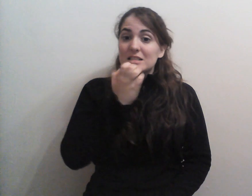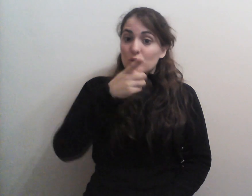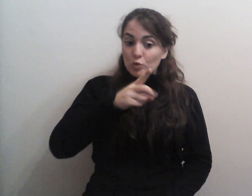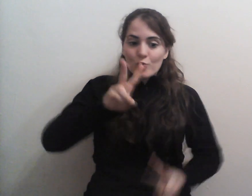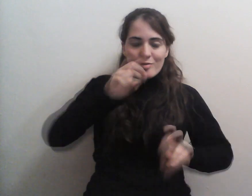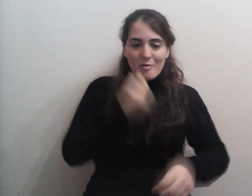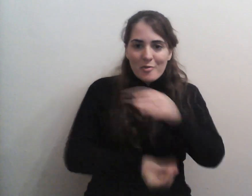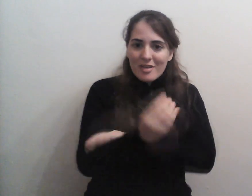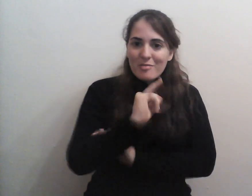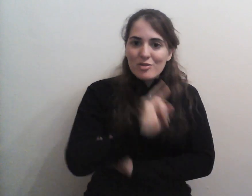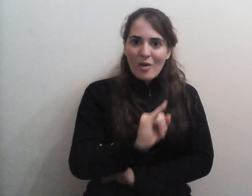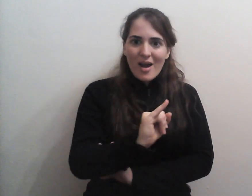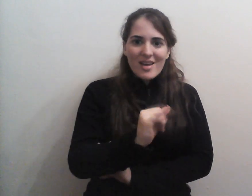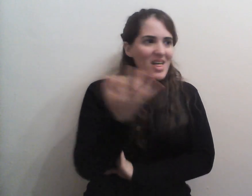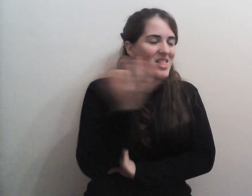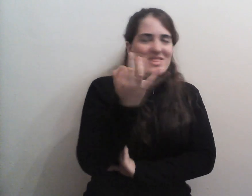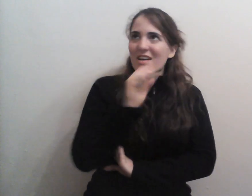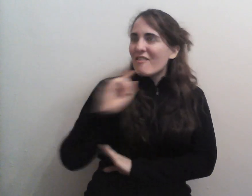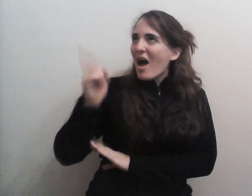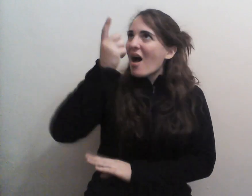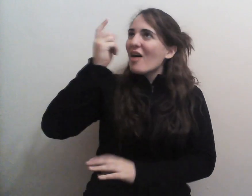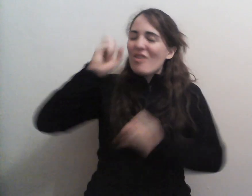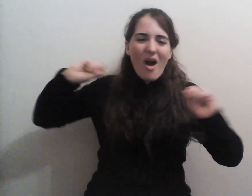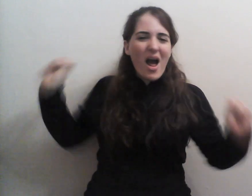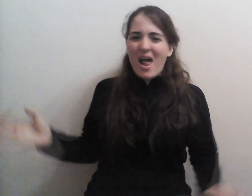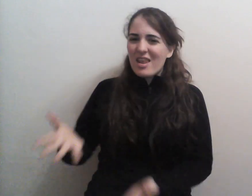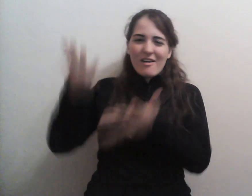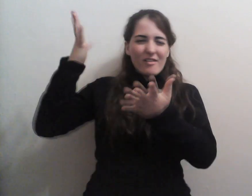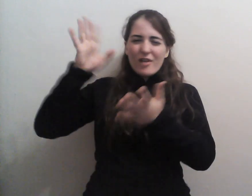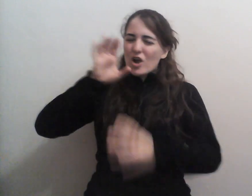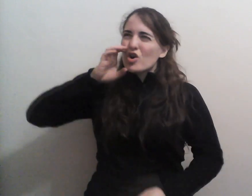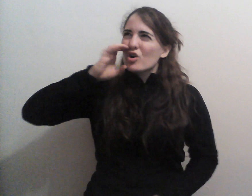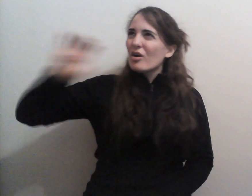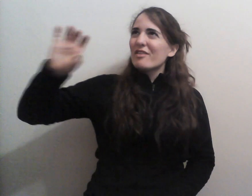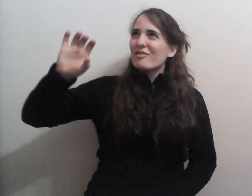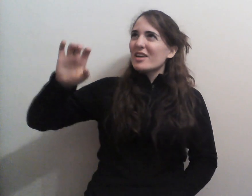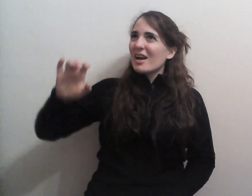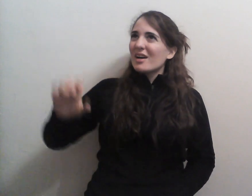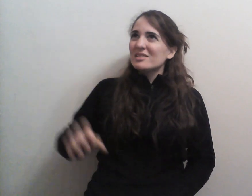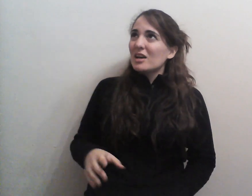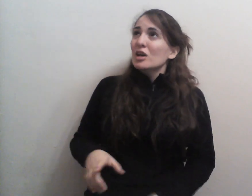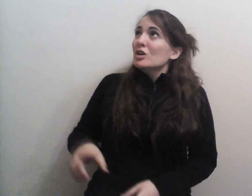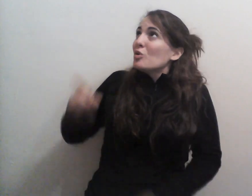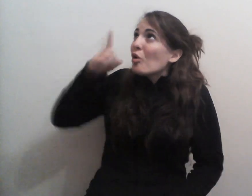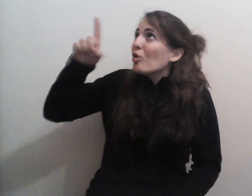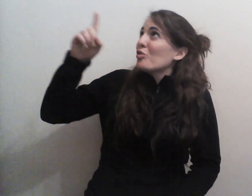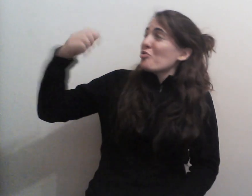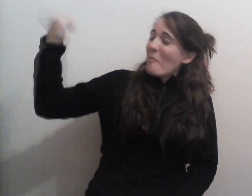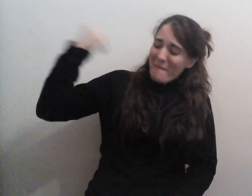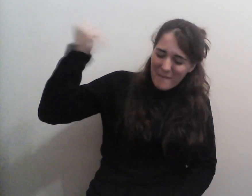del Señor. Canta gloria a Dios, oh Señor, podías haberme pasado por alto, pero te acordaste de mí, pecador